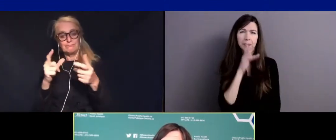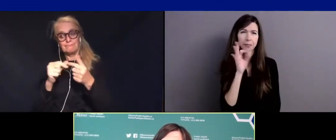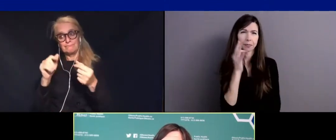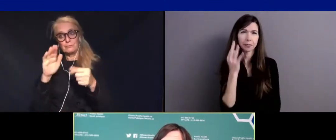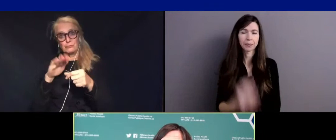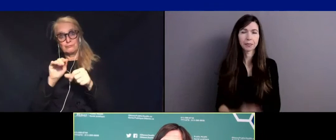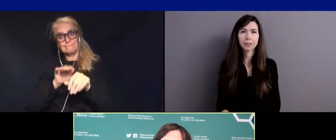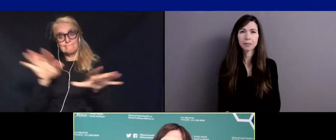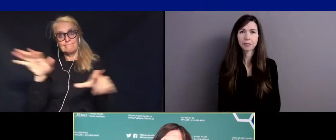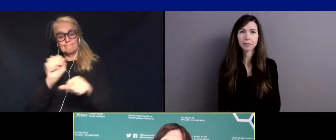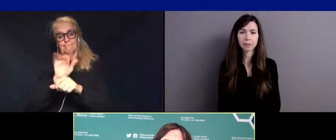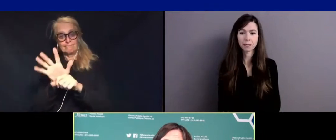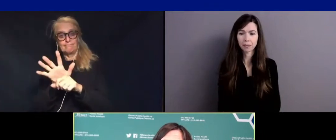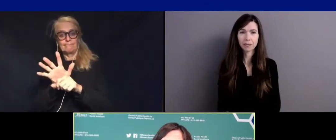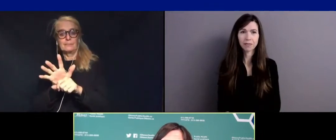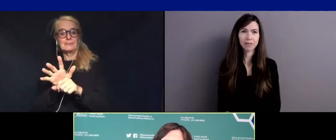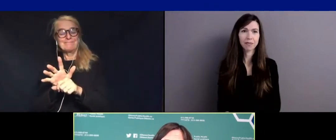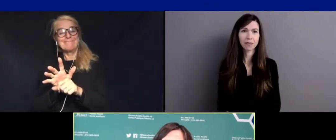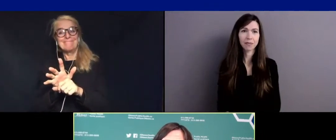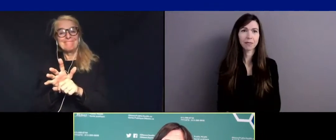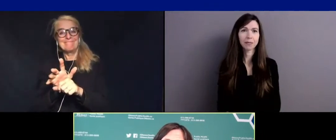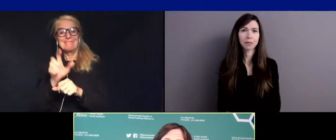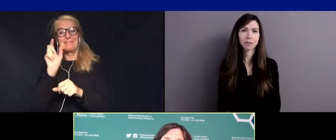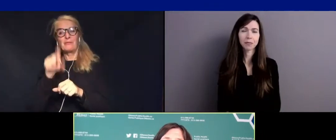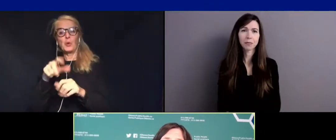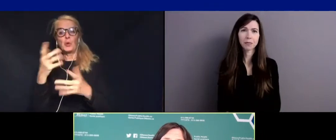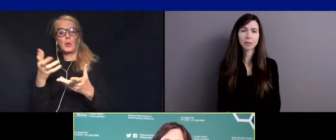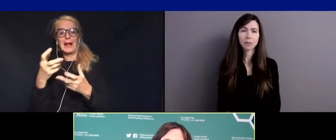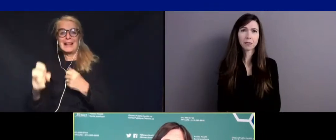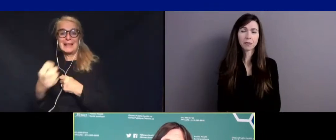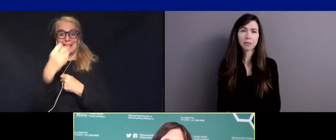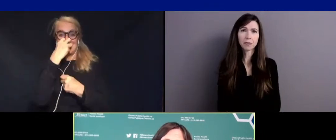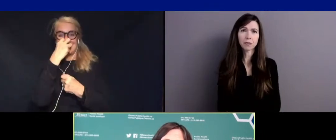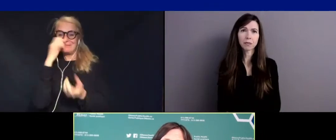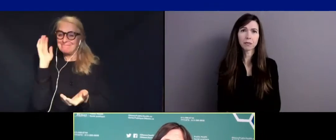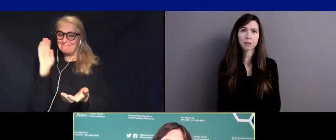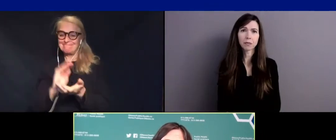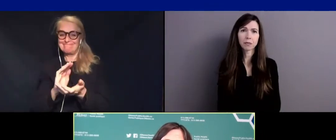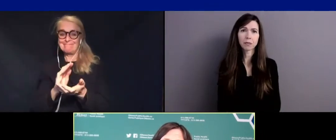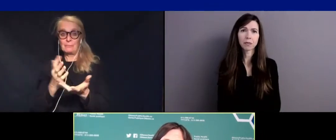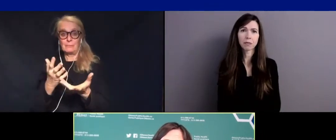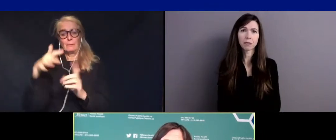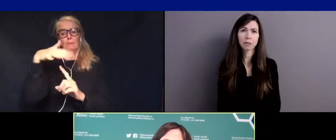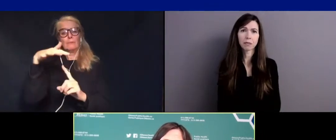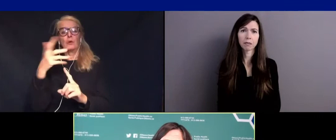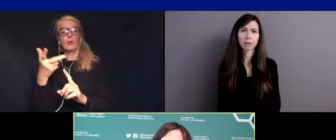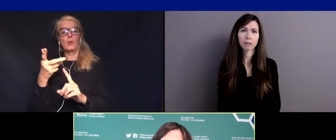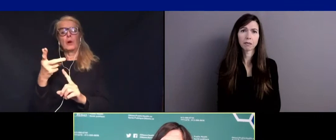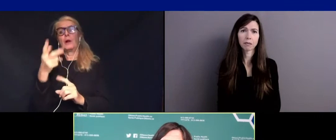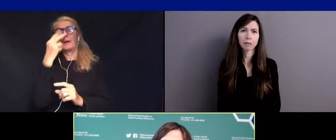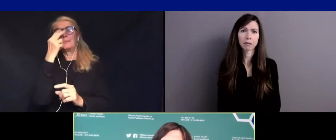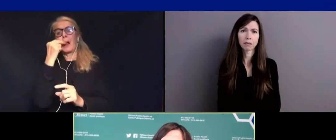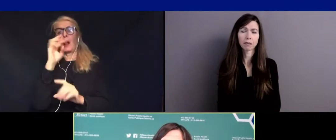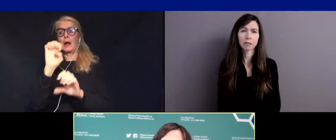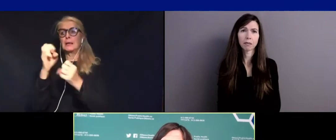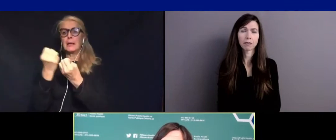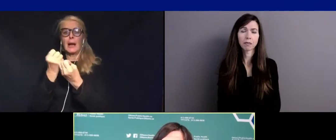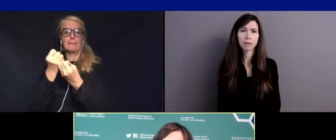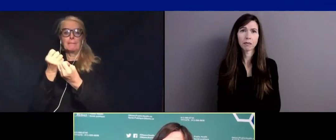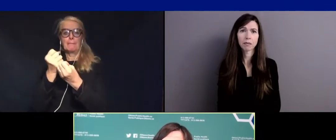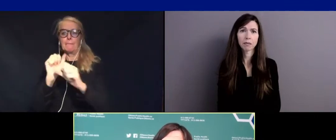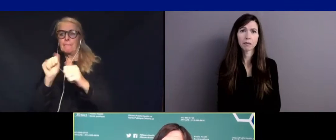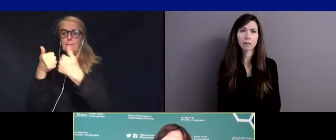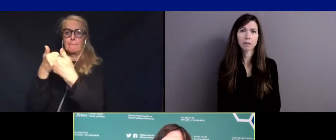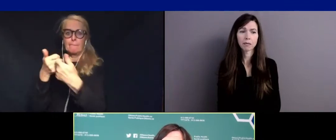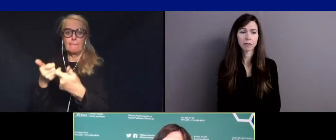COVID-19, est que nous devons réduire les risques dans les contextes liés au sport d'équipe organisée.